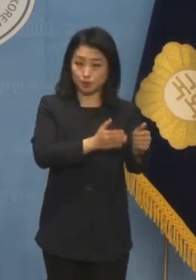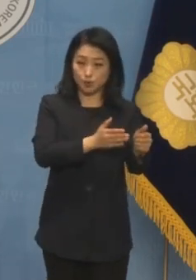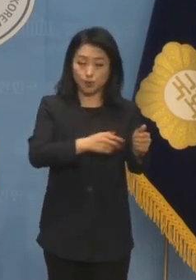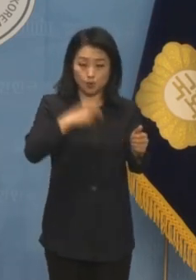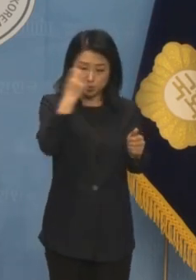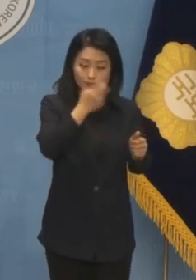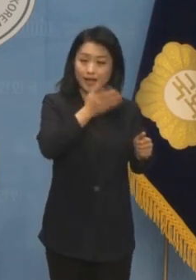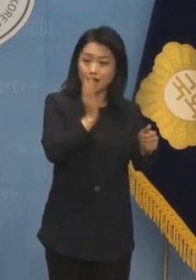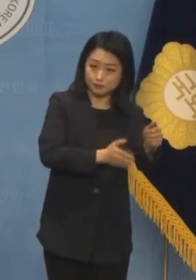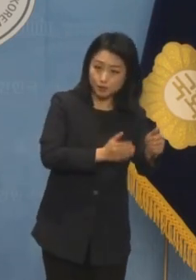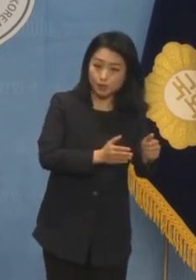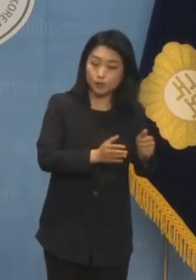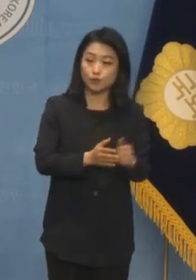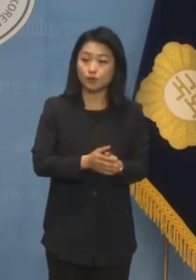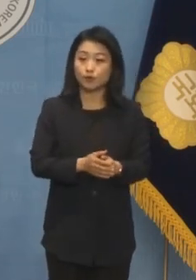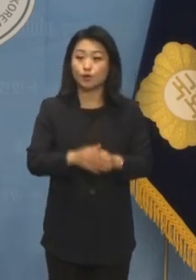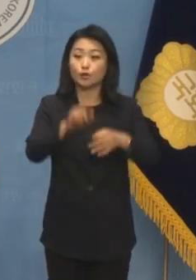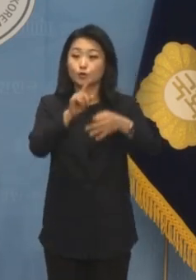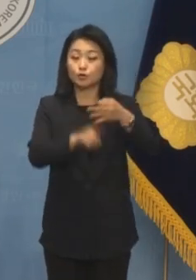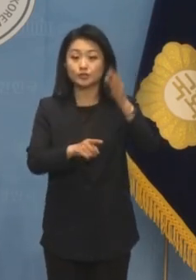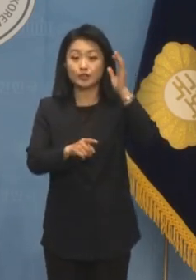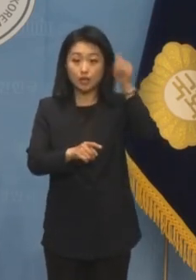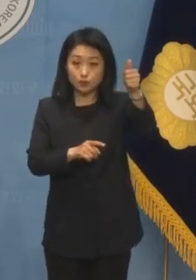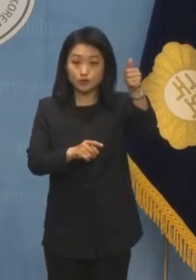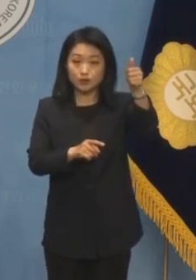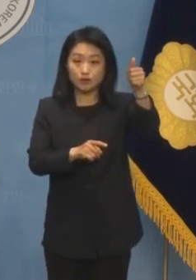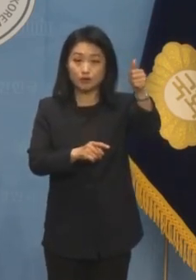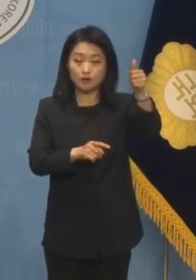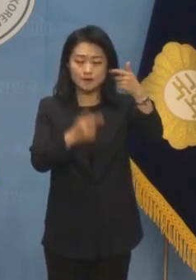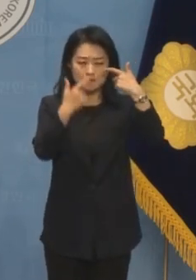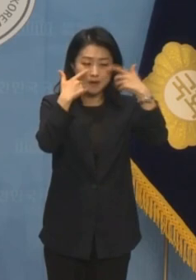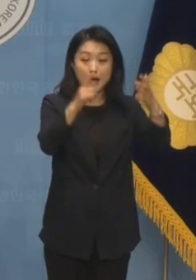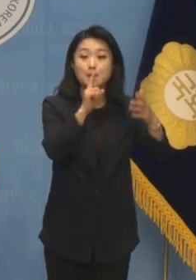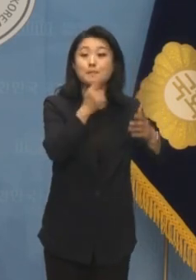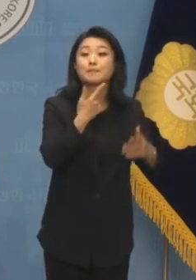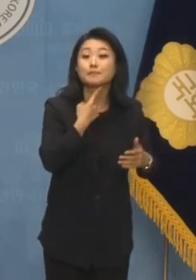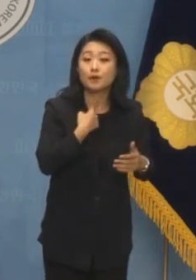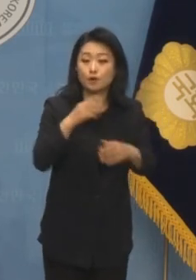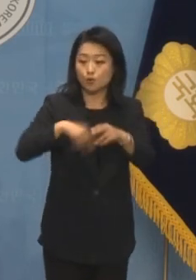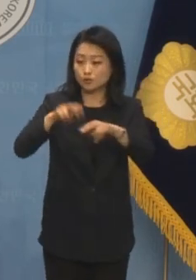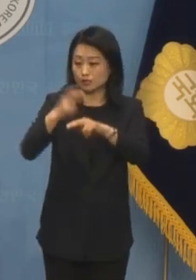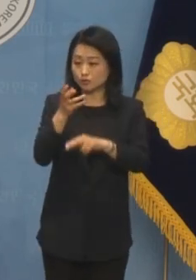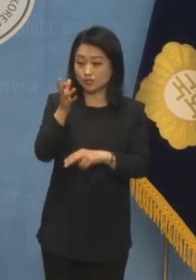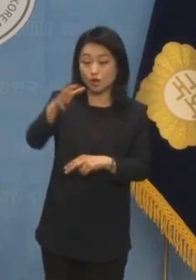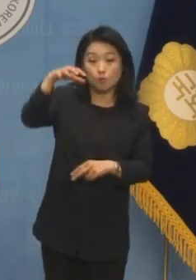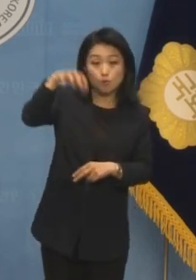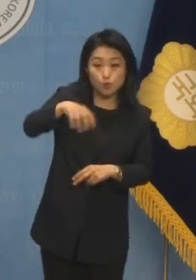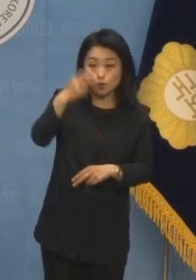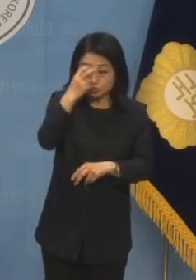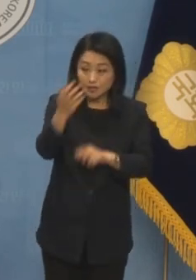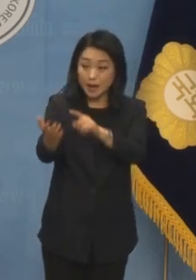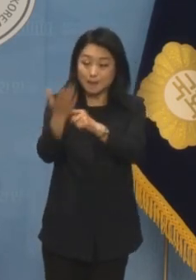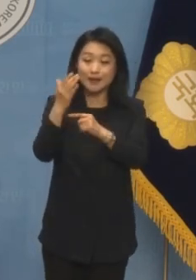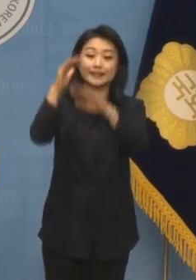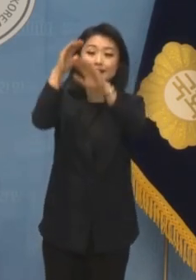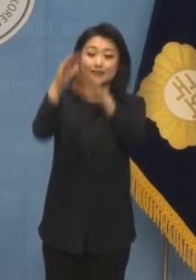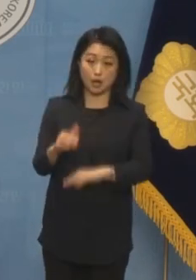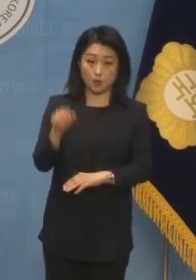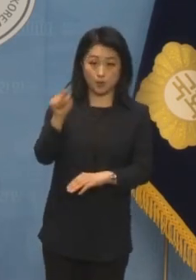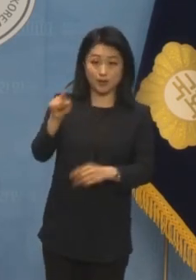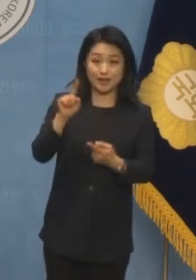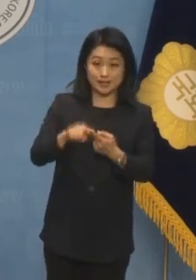조사하십시오. 윤석열 대통령이 그렇게나 강조하는 공수처가 수사를 통해 밝혀낼